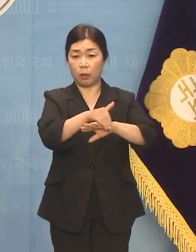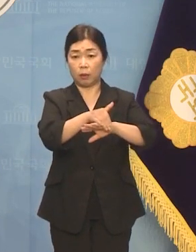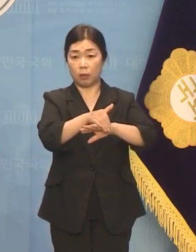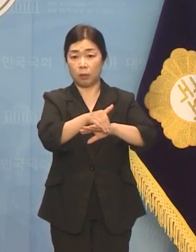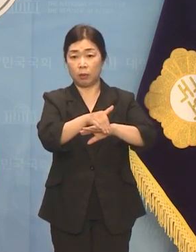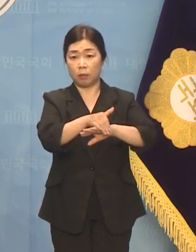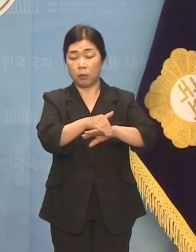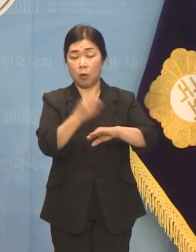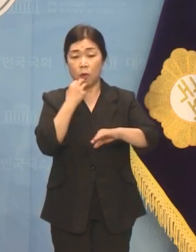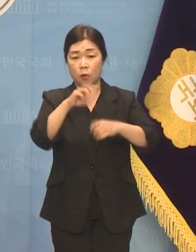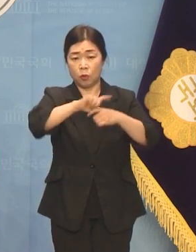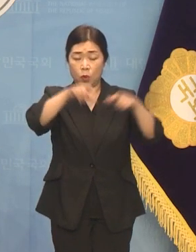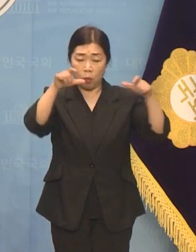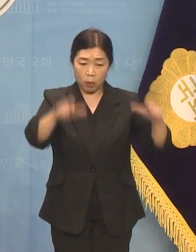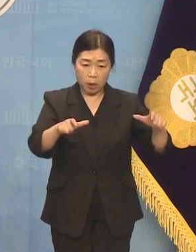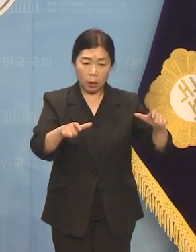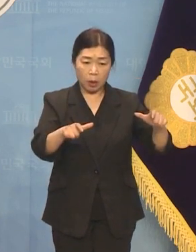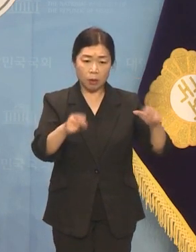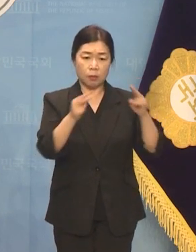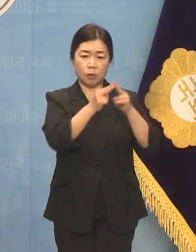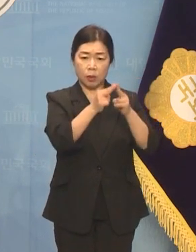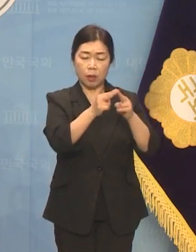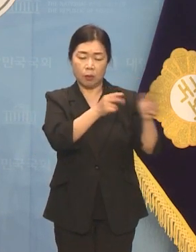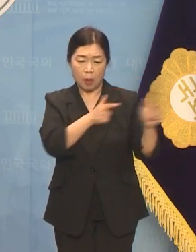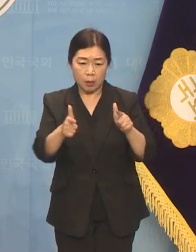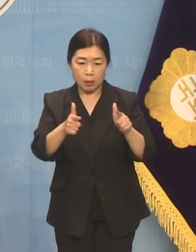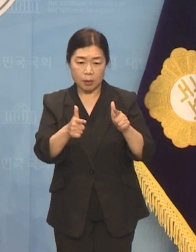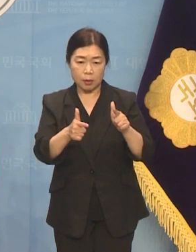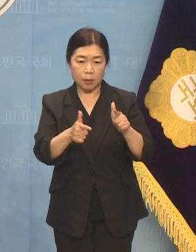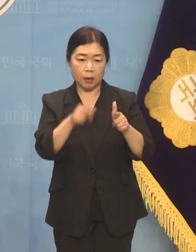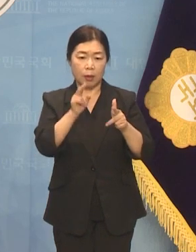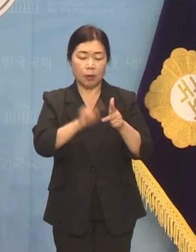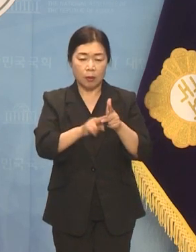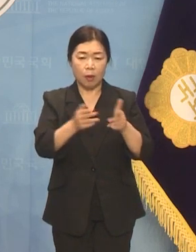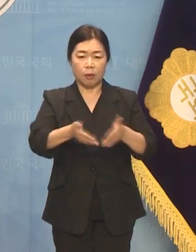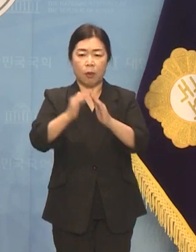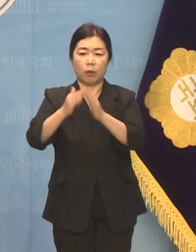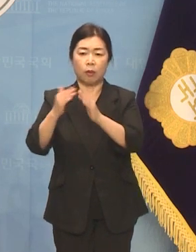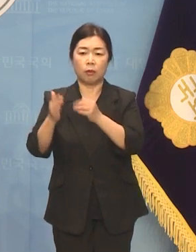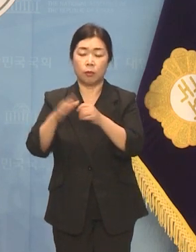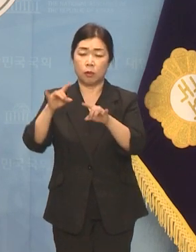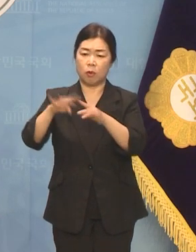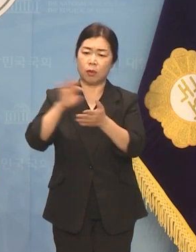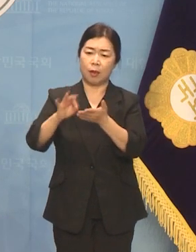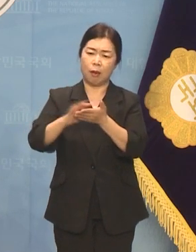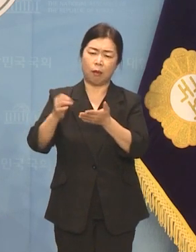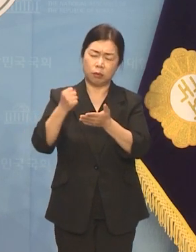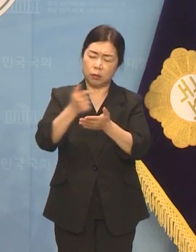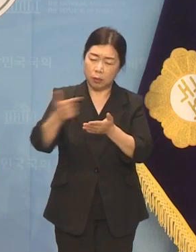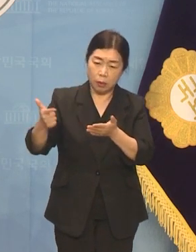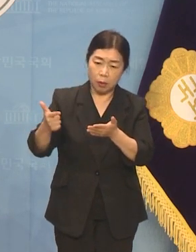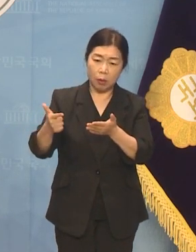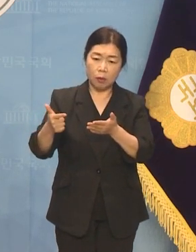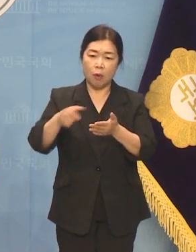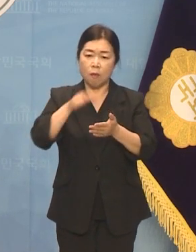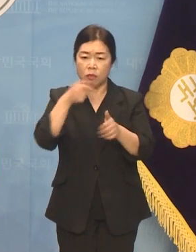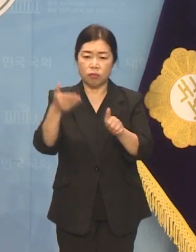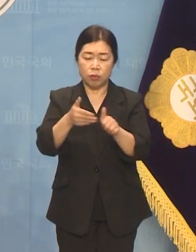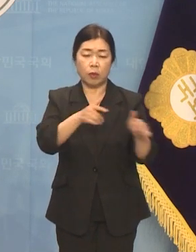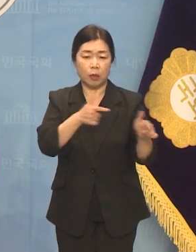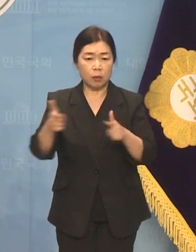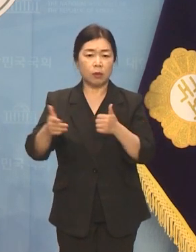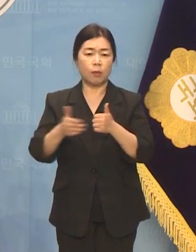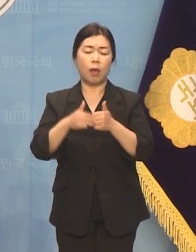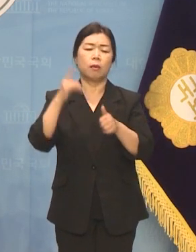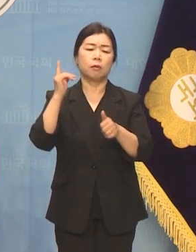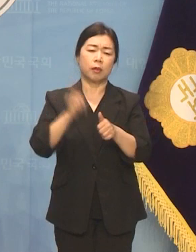반도체 공장과 데이터 센터 등이 집중됨에 따라 추가적인 전력과 송변전 설비 건설과 용수 공급을 위해 막대한 사회적